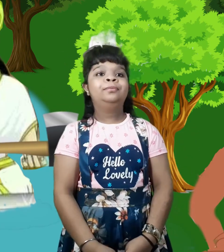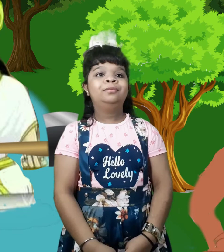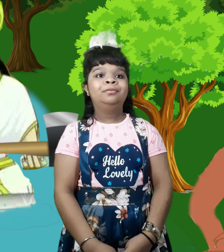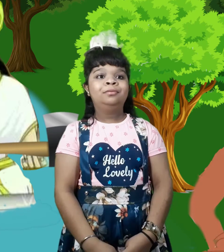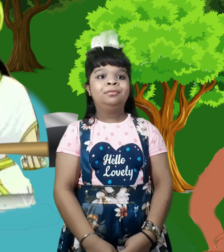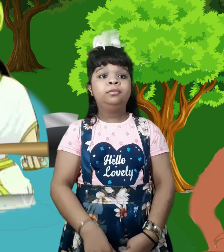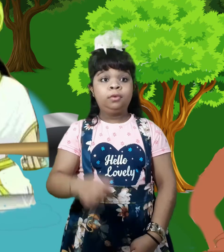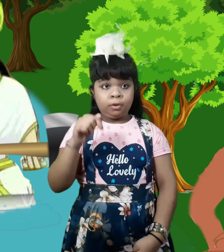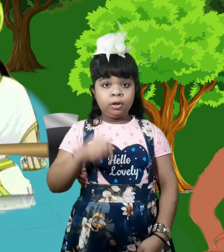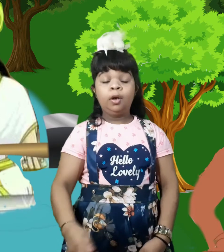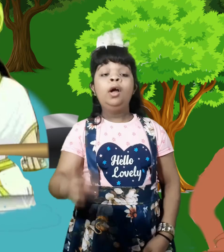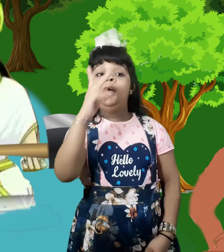यह देखकर